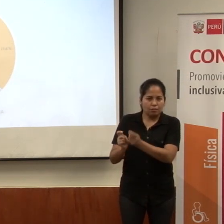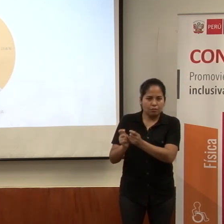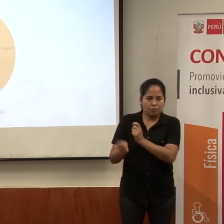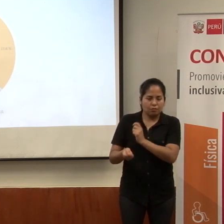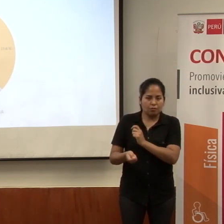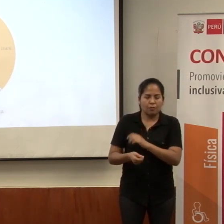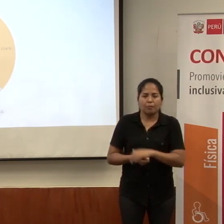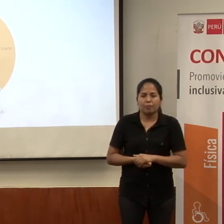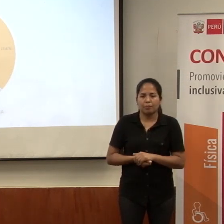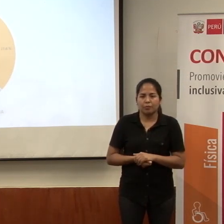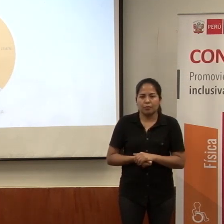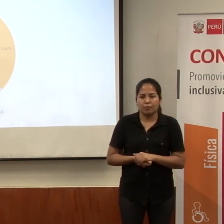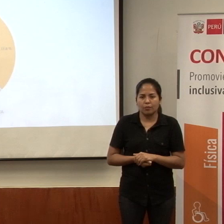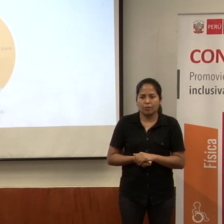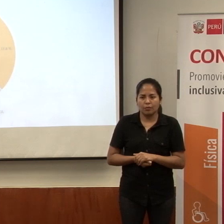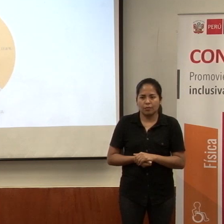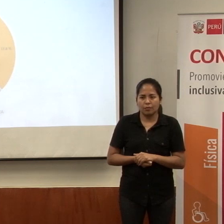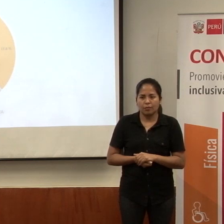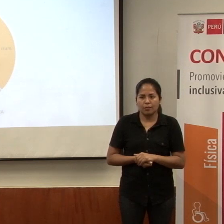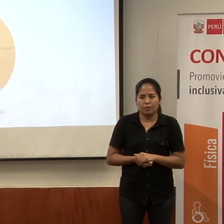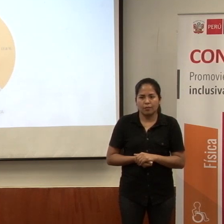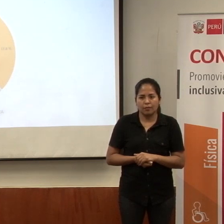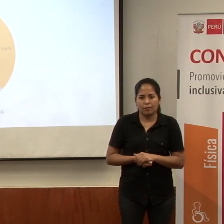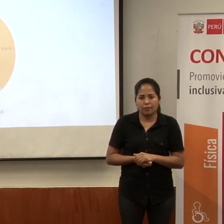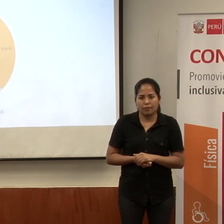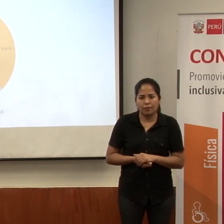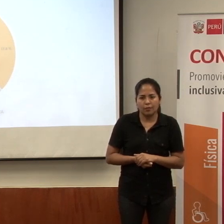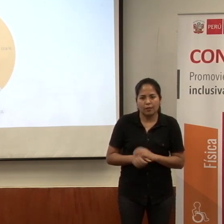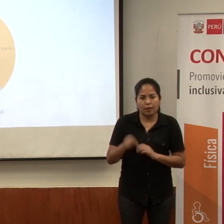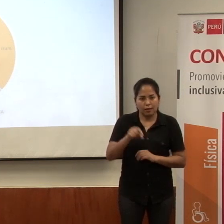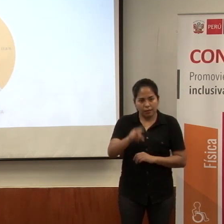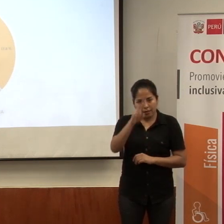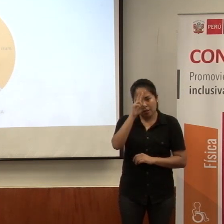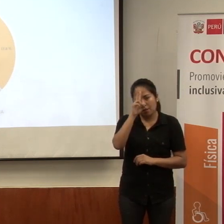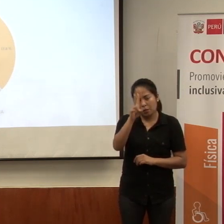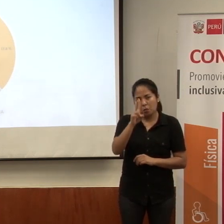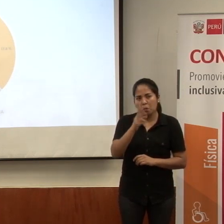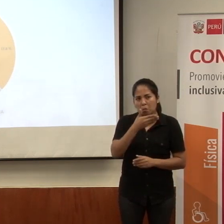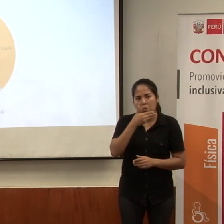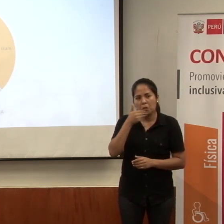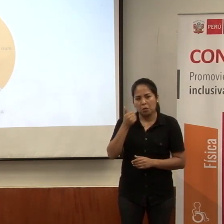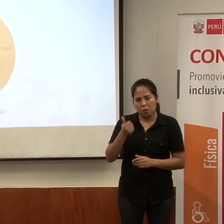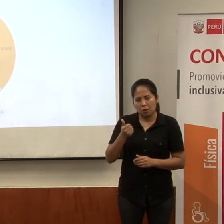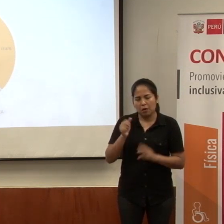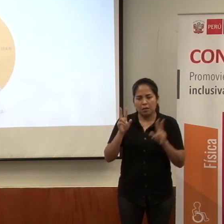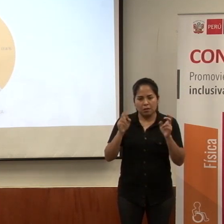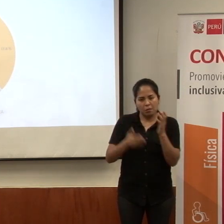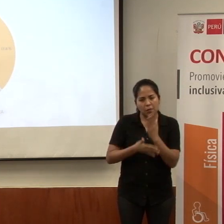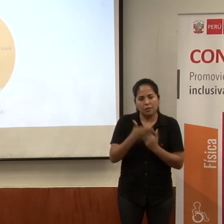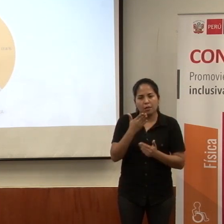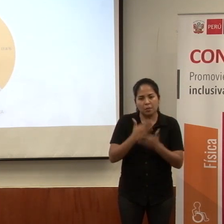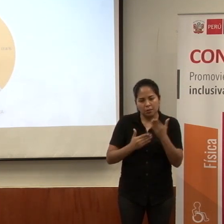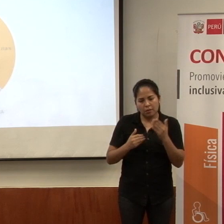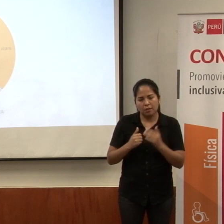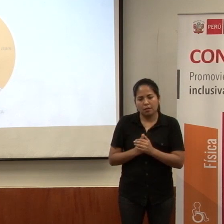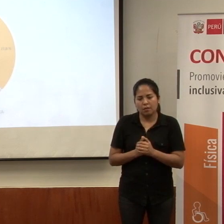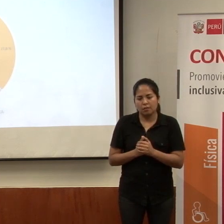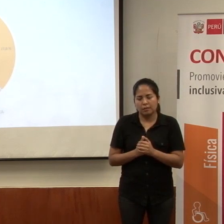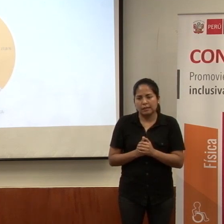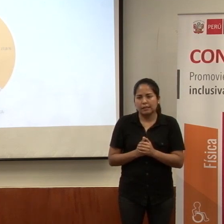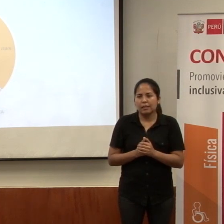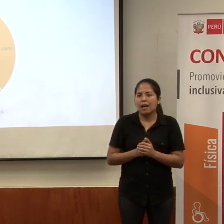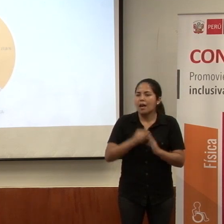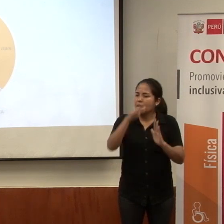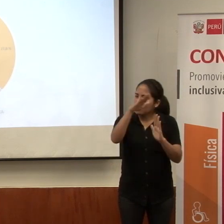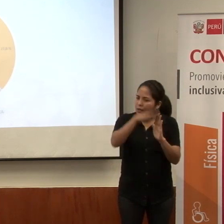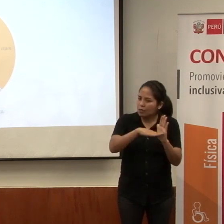severas. Y un buen indicador de que en el Perú estamos mejorando en materia de discapacidad es tener cada vez menos